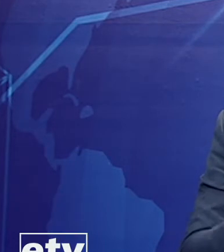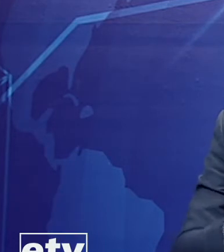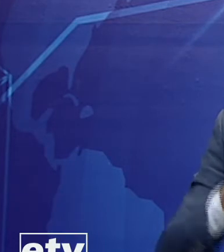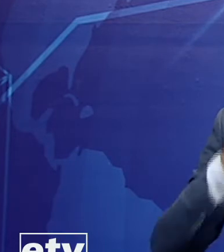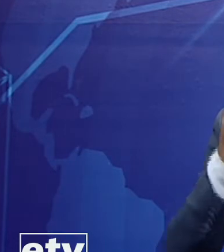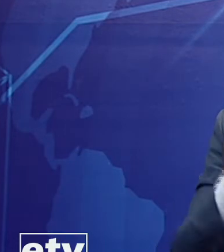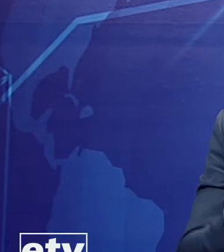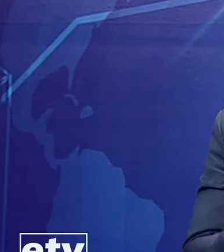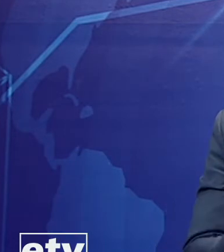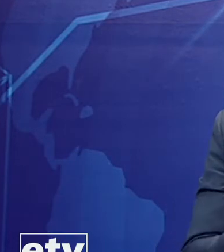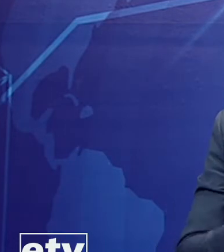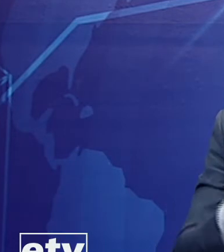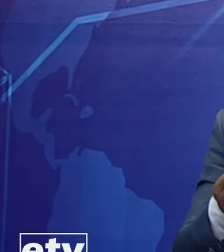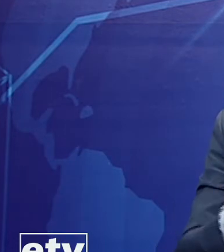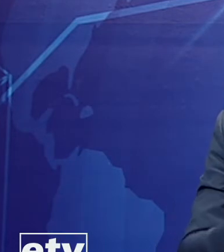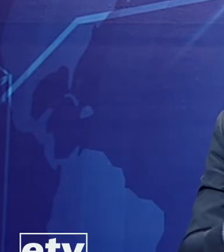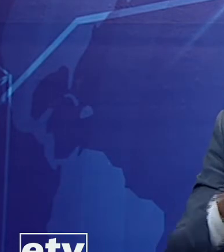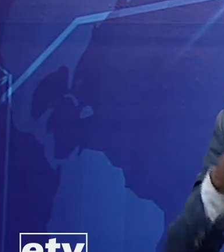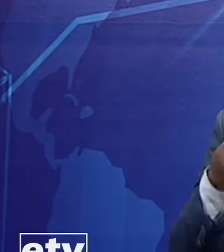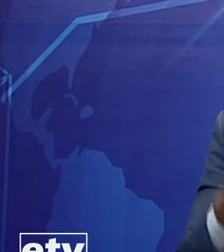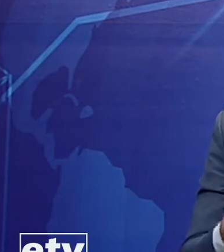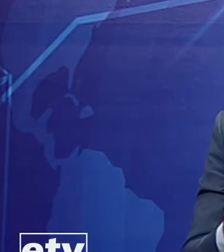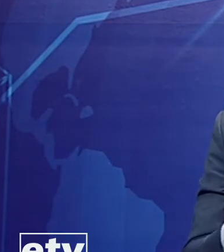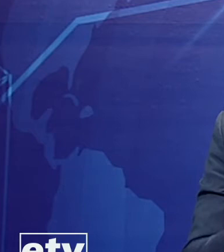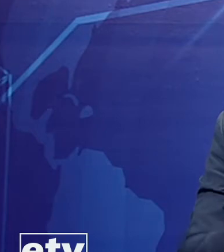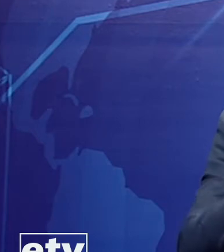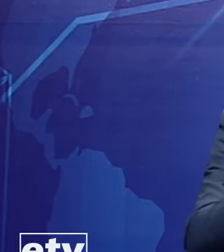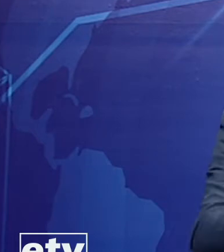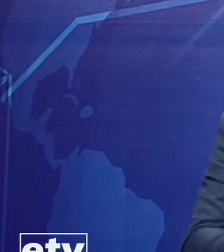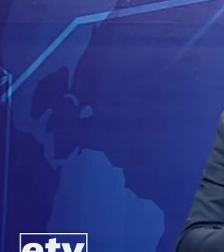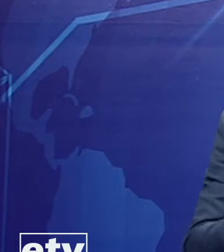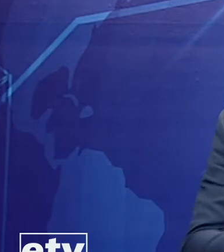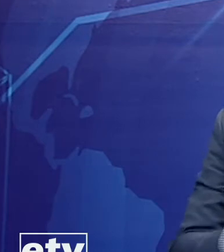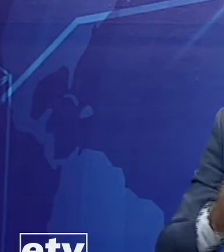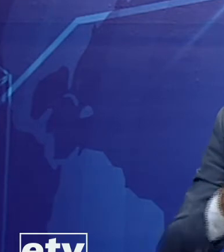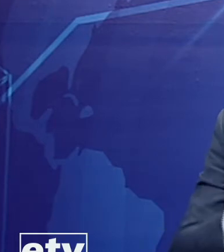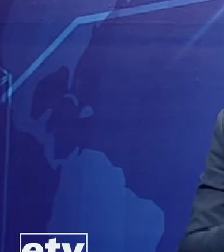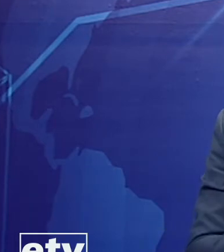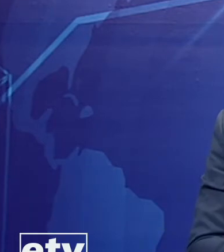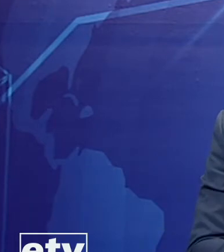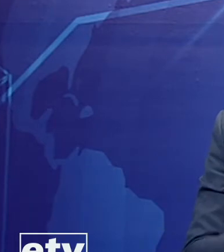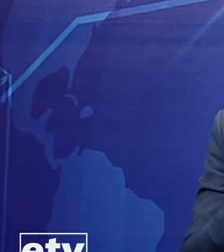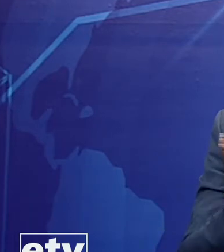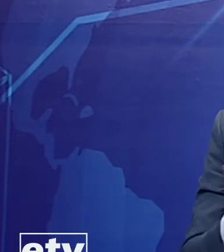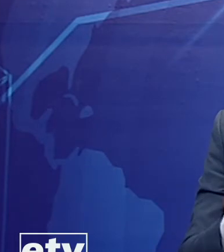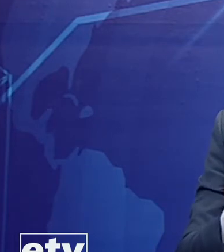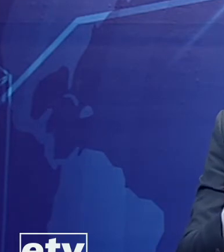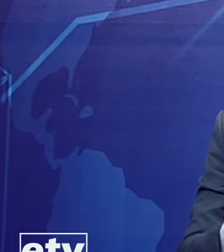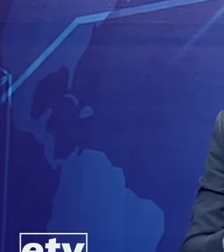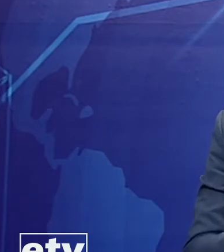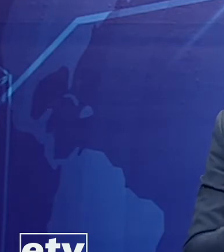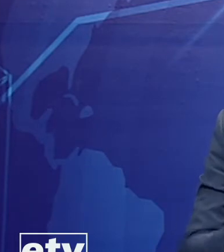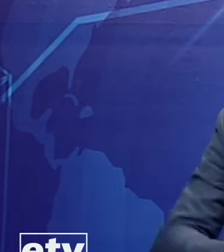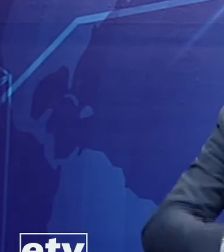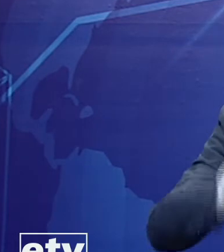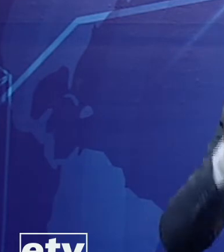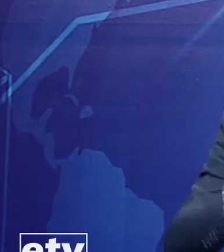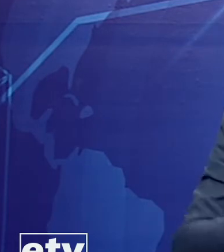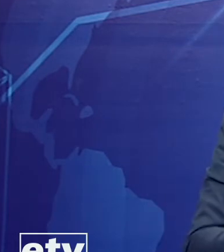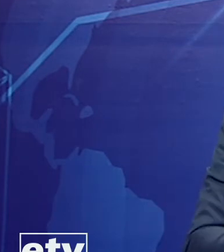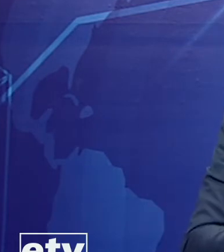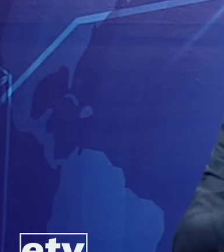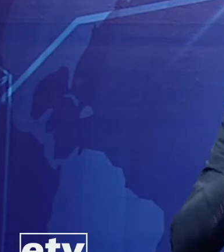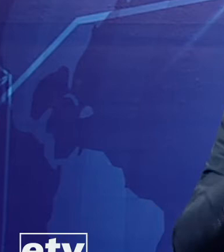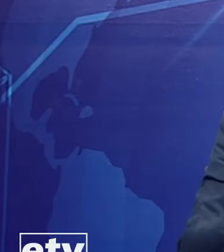ፈተናዎች ኤጀንሲ ለጋዜጠኞች መግለጫ ሰጥቷል። የአገር አቀፍ ትምህርት ምዘናና ፈተናዎች ኤጀንሲ